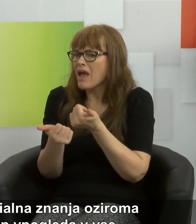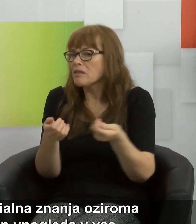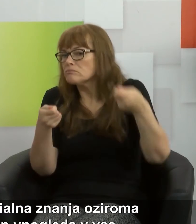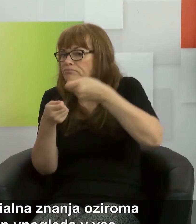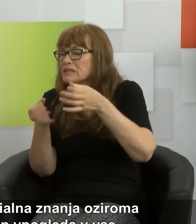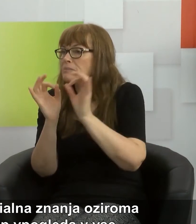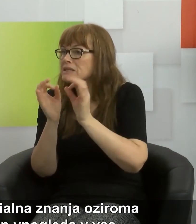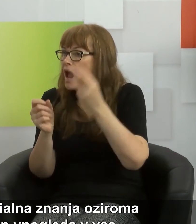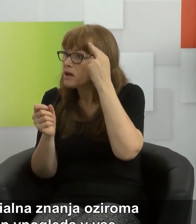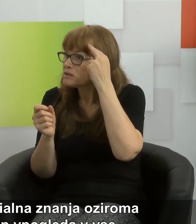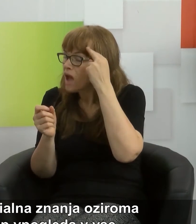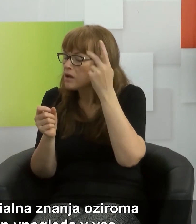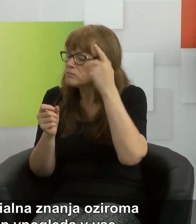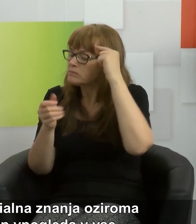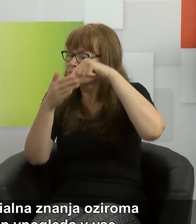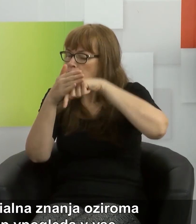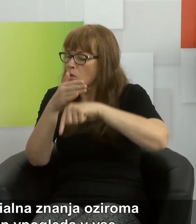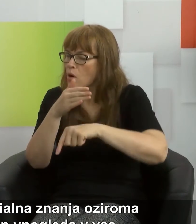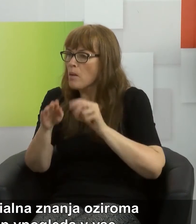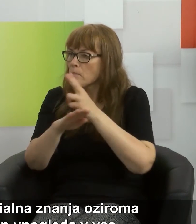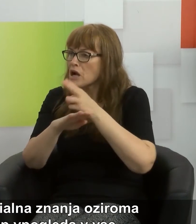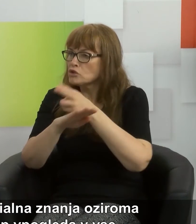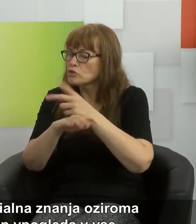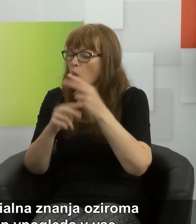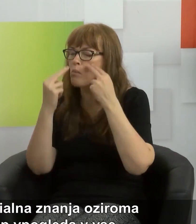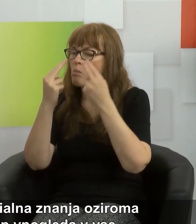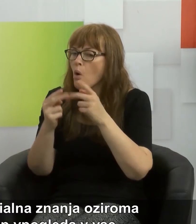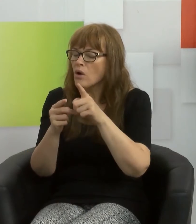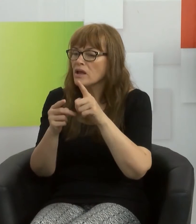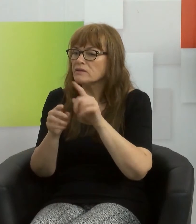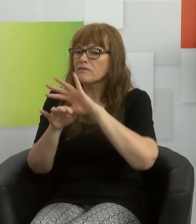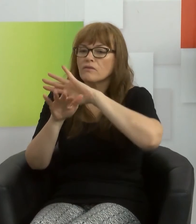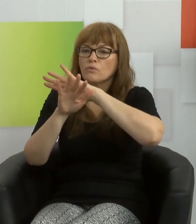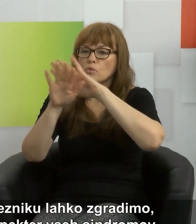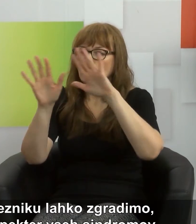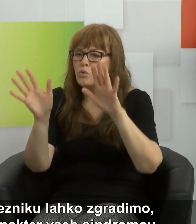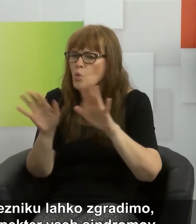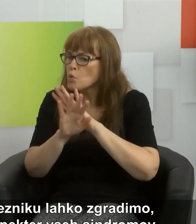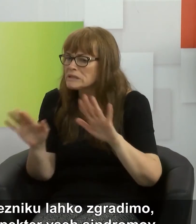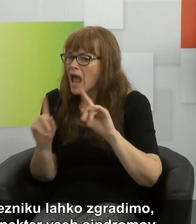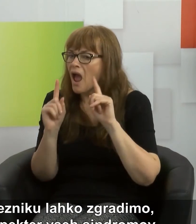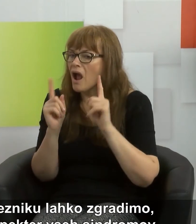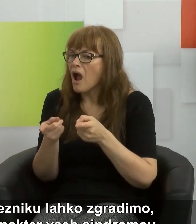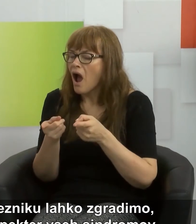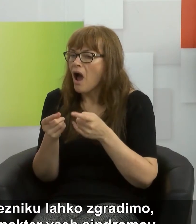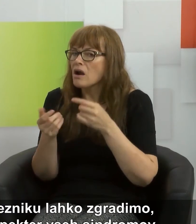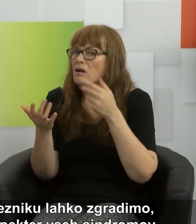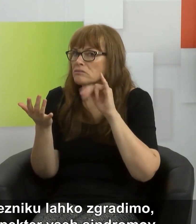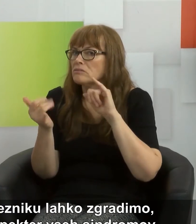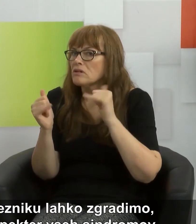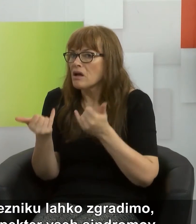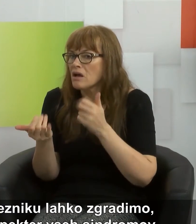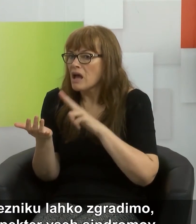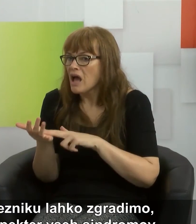znanja oziroma se poglobi ta pristop, pogleda v vse, kar dejansko